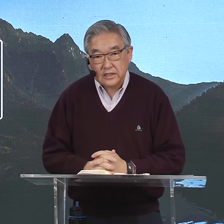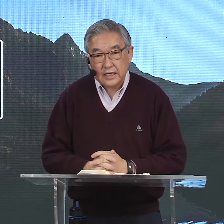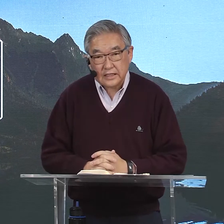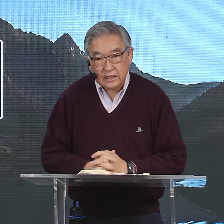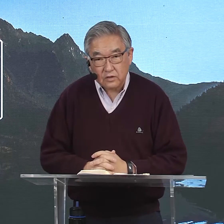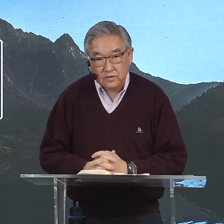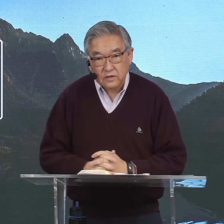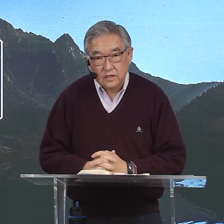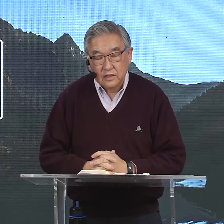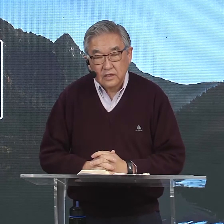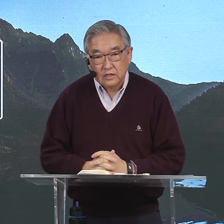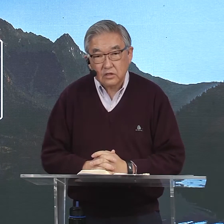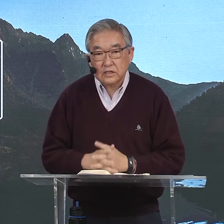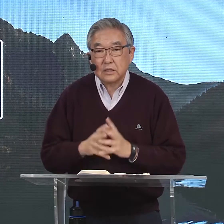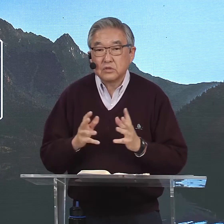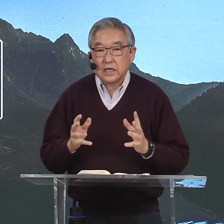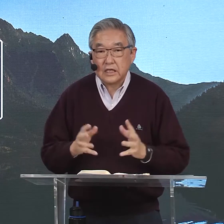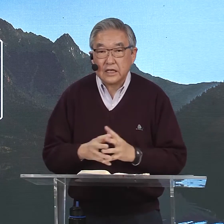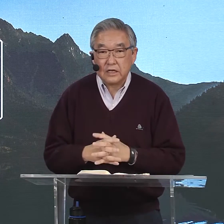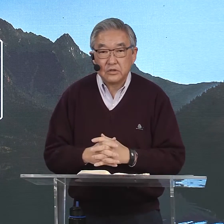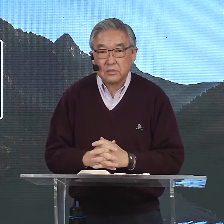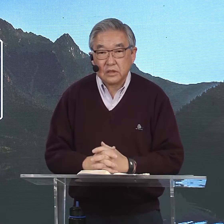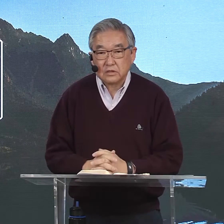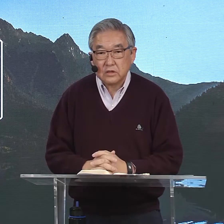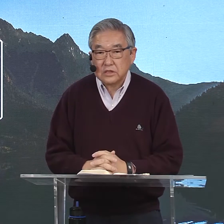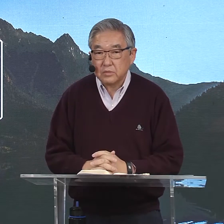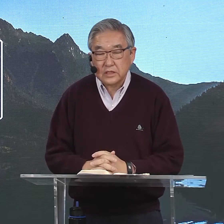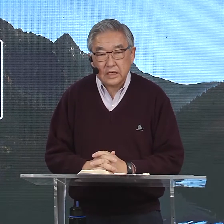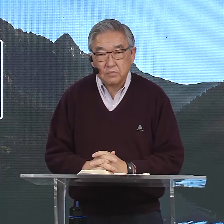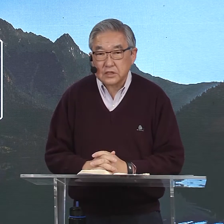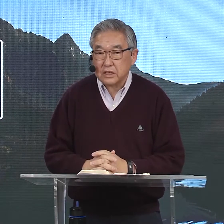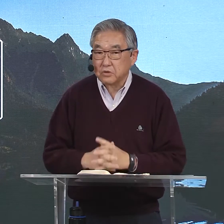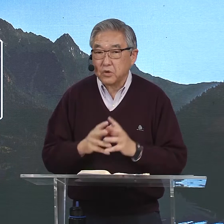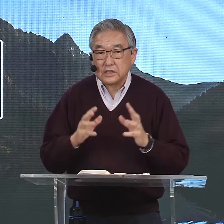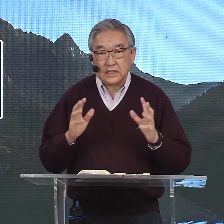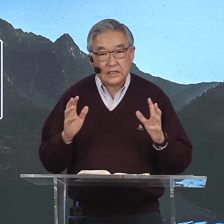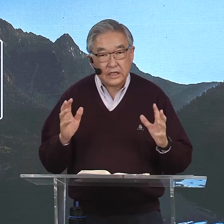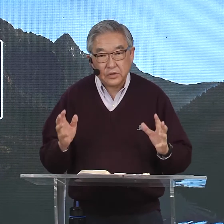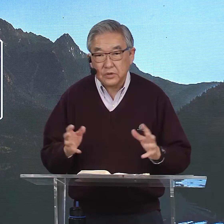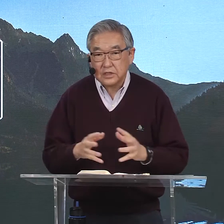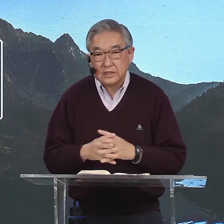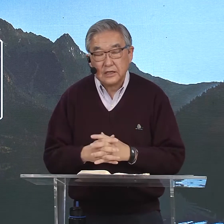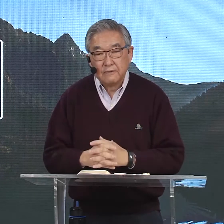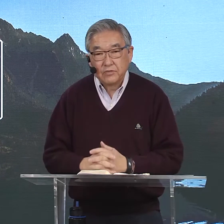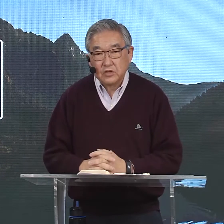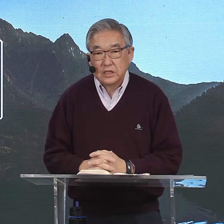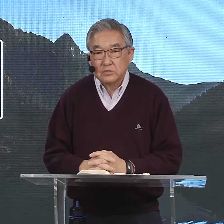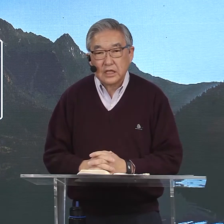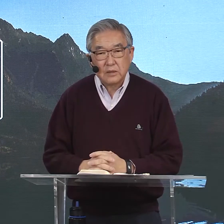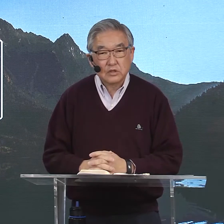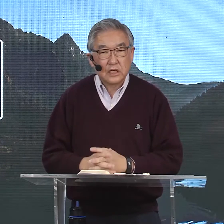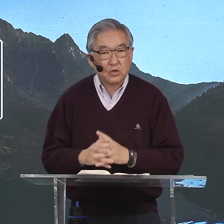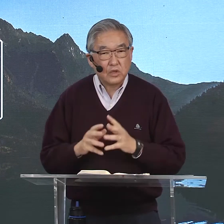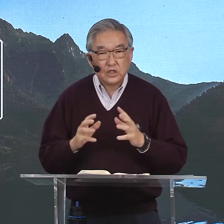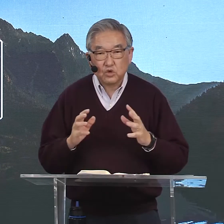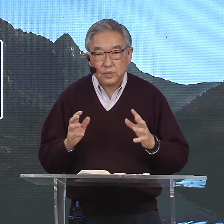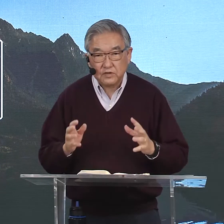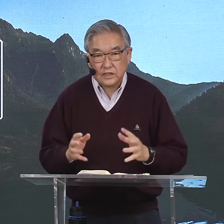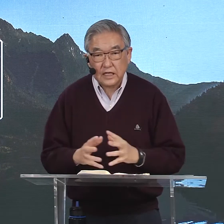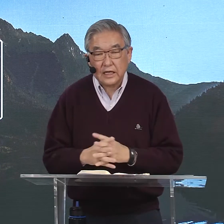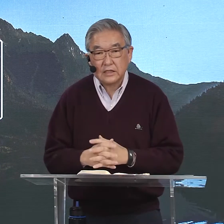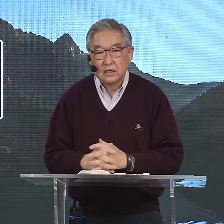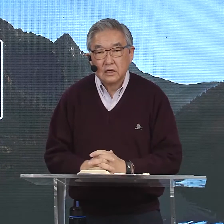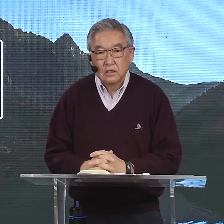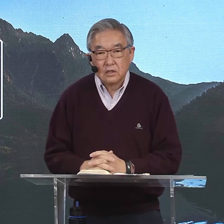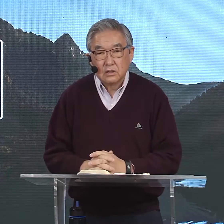este será salvo então nós estamos aqui queridos irmãos nós estamos aqui buscando coisas exteriores não estamos aqui buscando